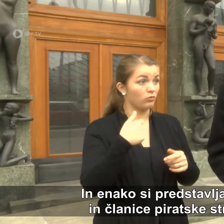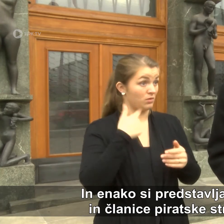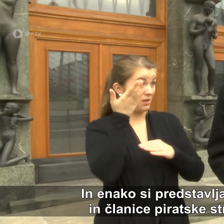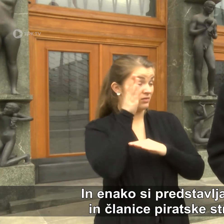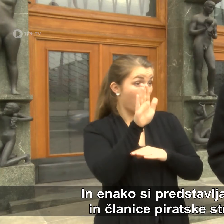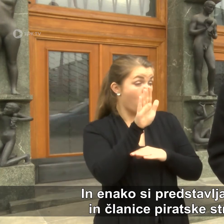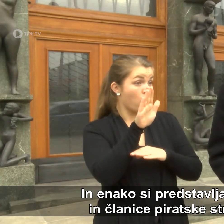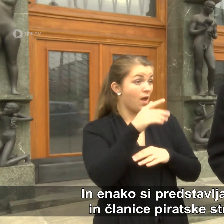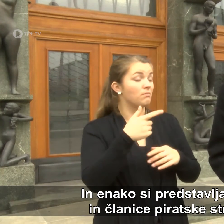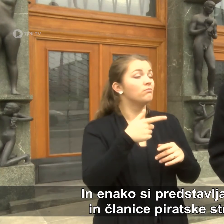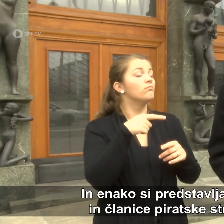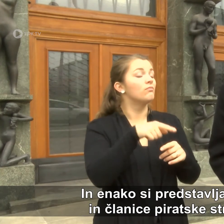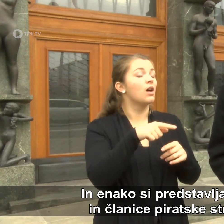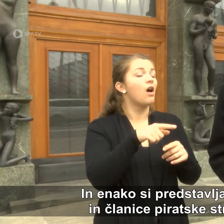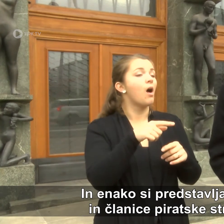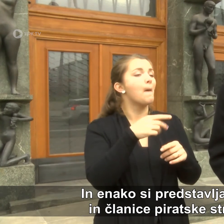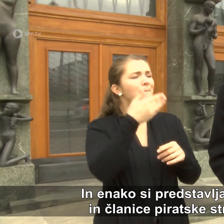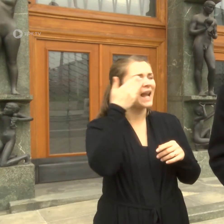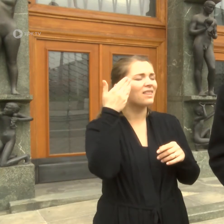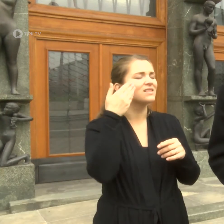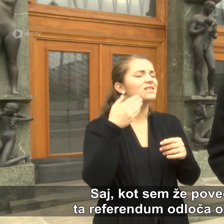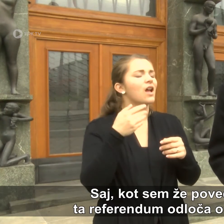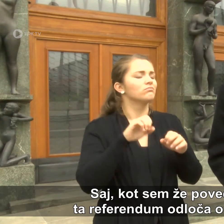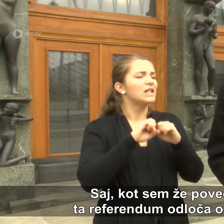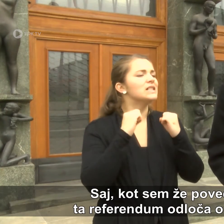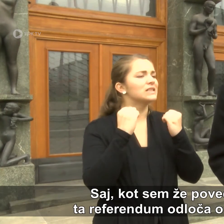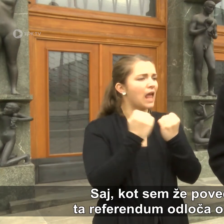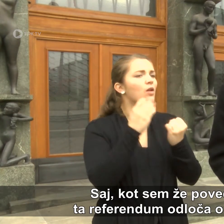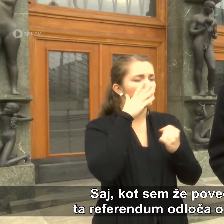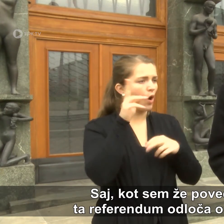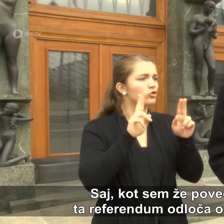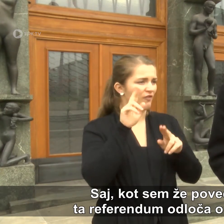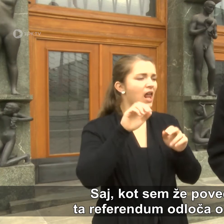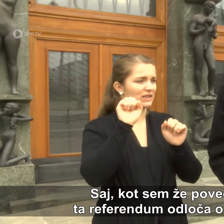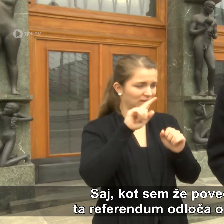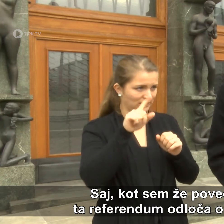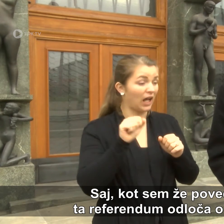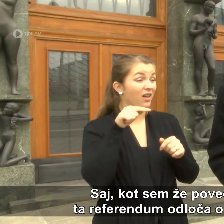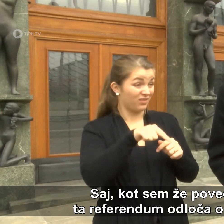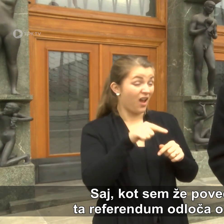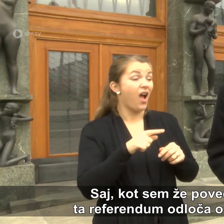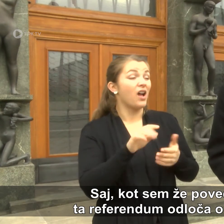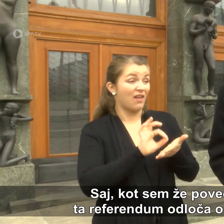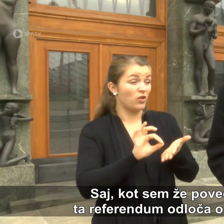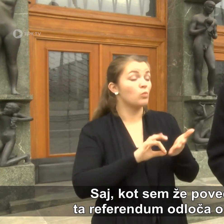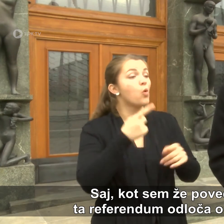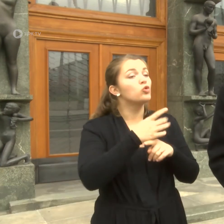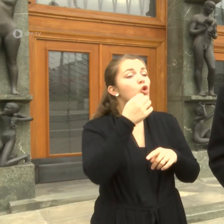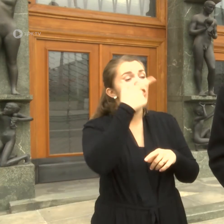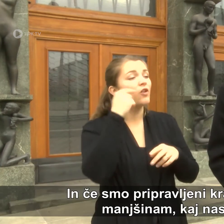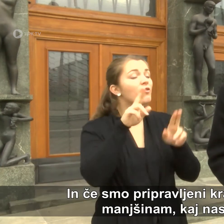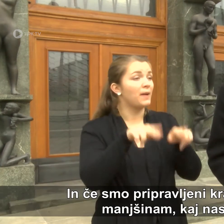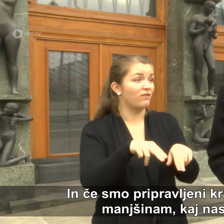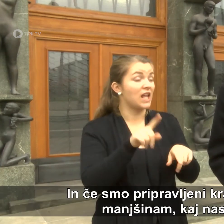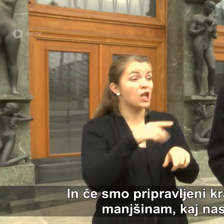Piratske stranke glasovali za. Saj, kot sem že povedal, konec koncev ta referendum odloča o človekovih pravicah. In če smo pripravljeni